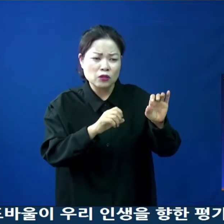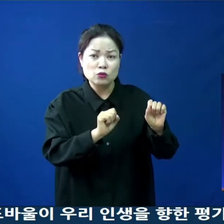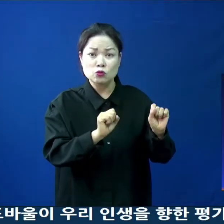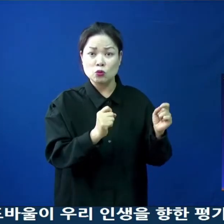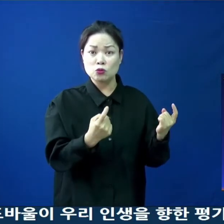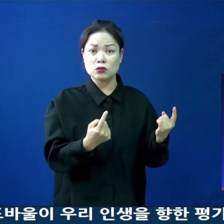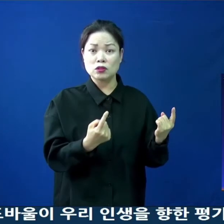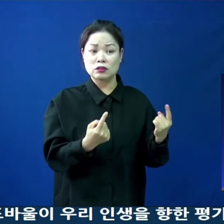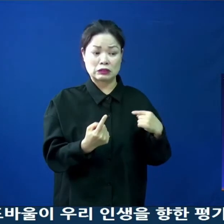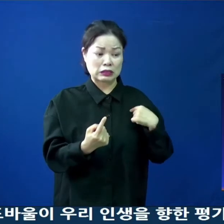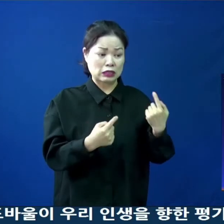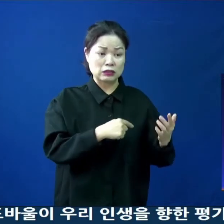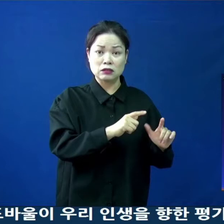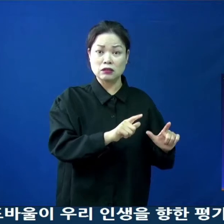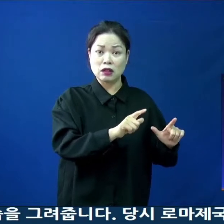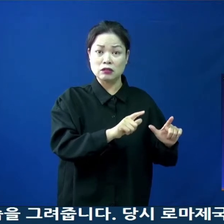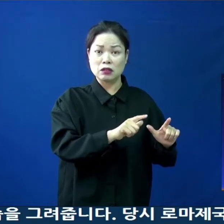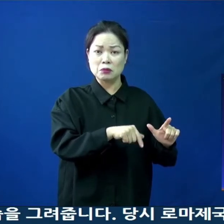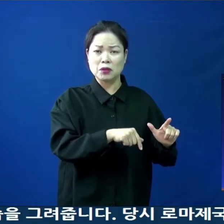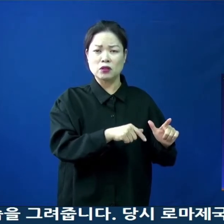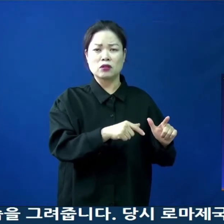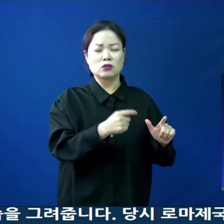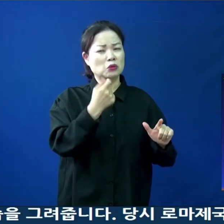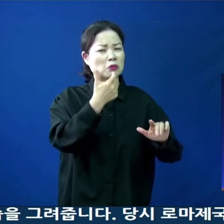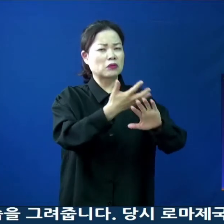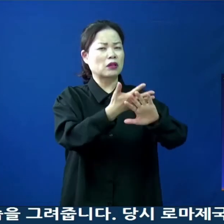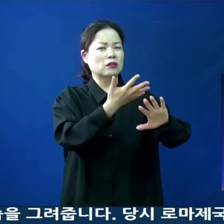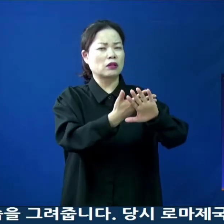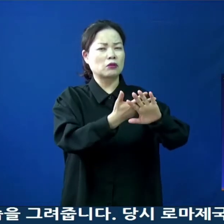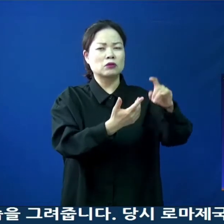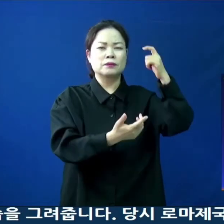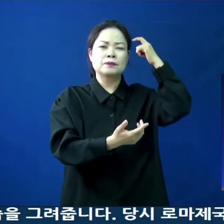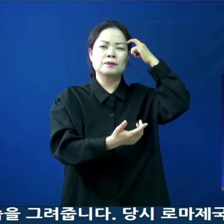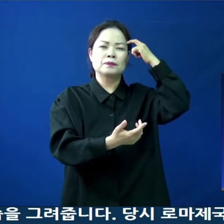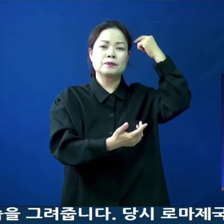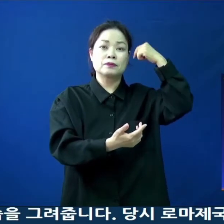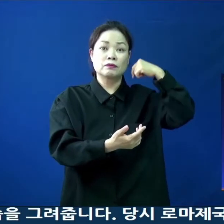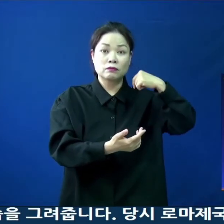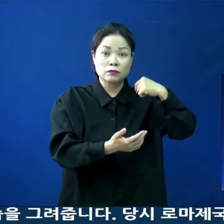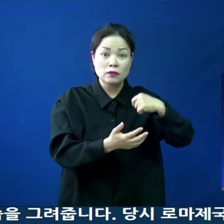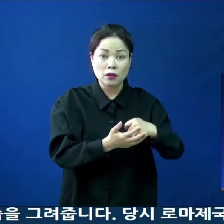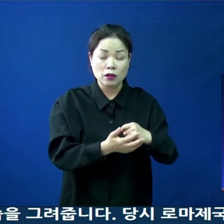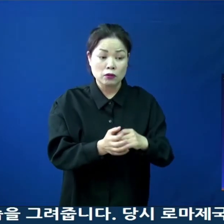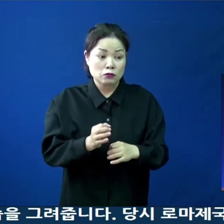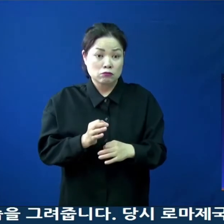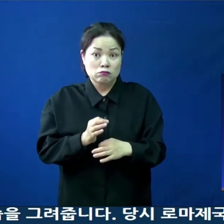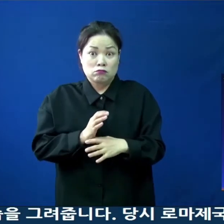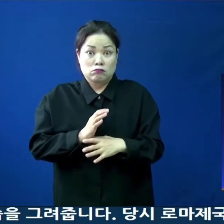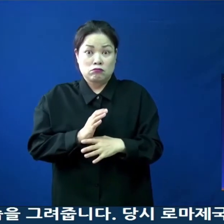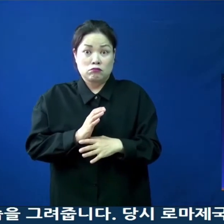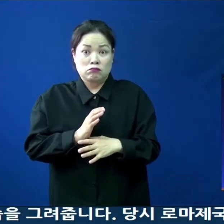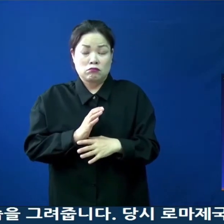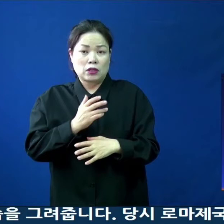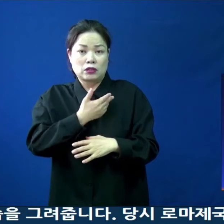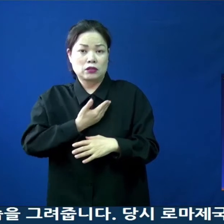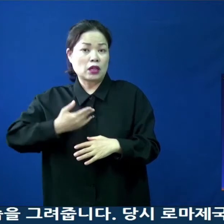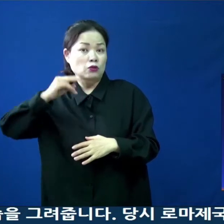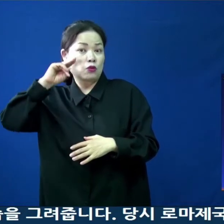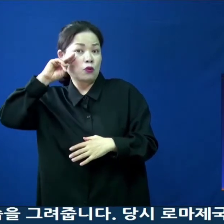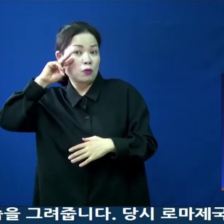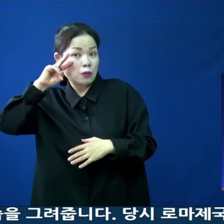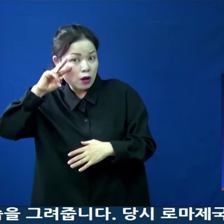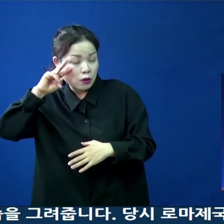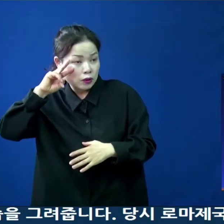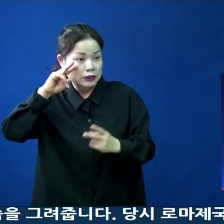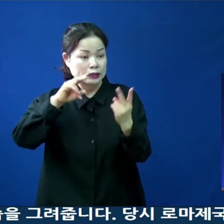동시에 자신들의 삶은 그들과는 좀 다르다고 느꼈겠죠. 그런데 놀랍게도 사도 바울은